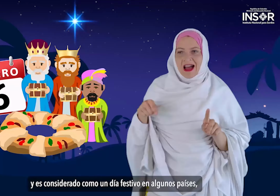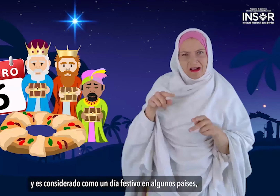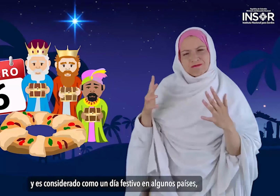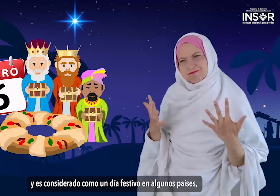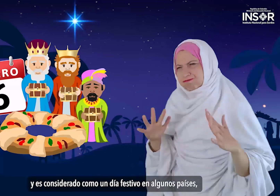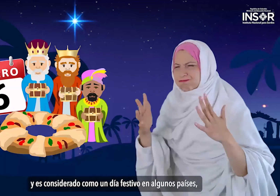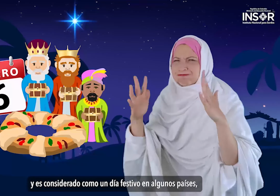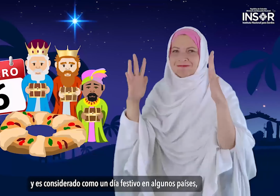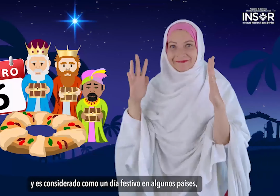países.